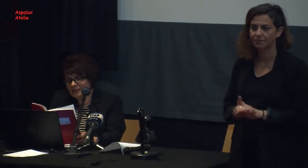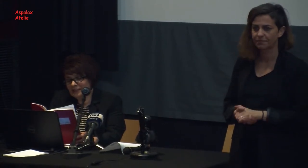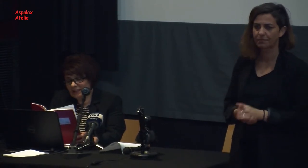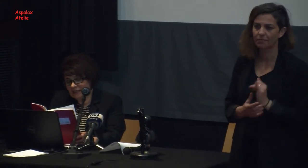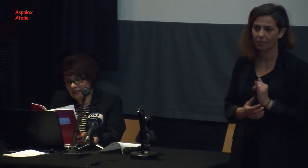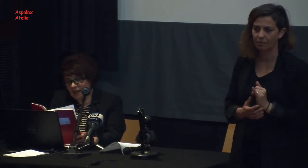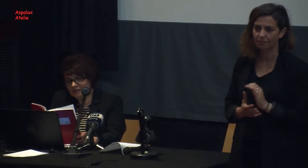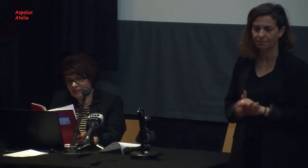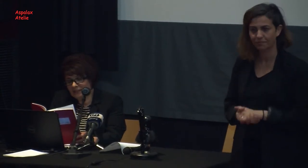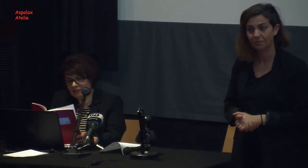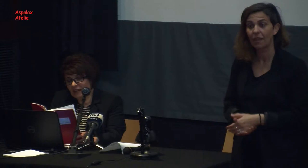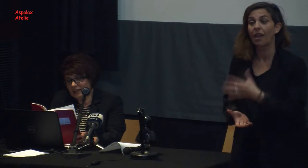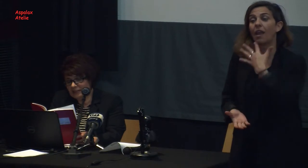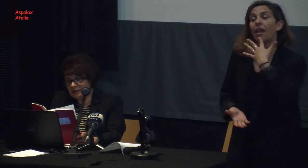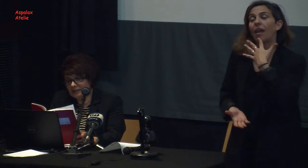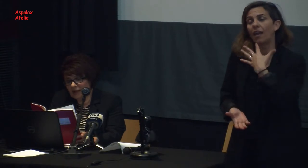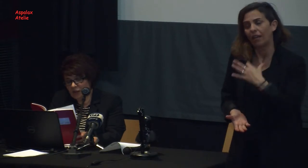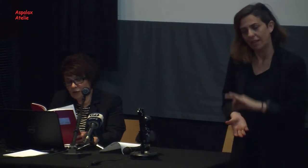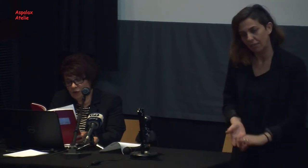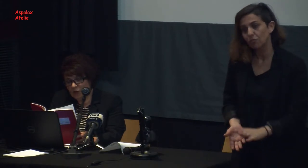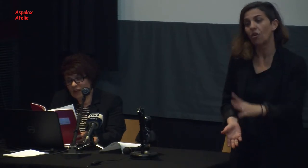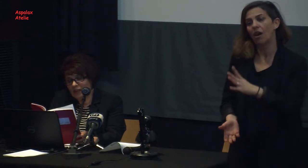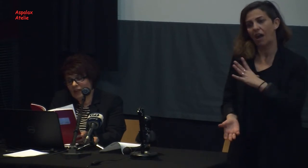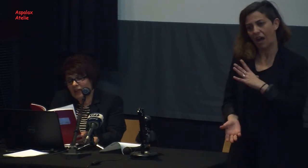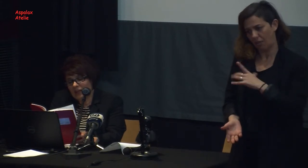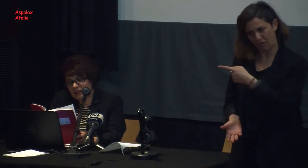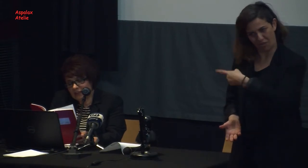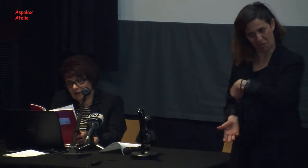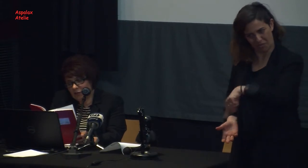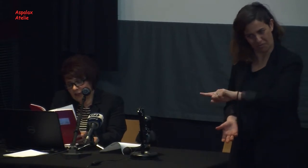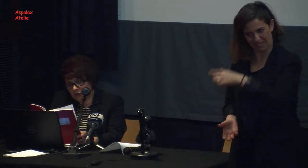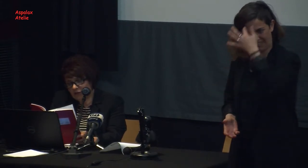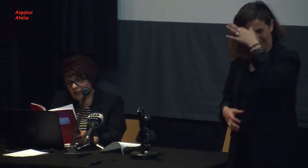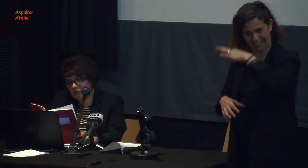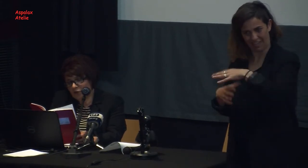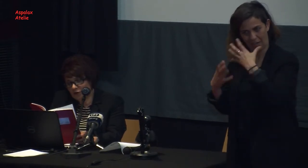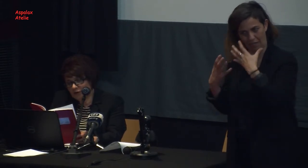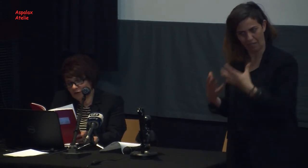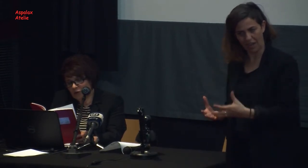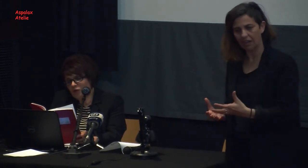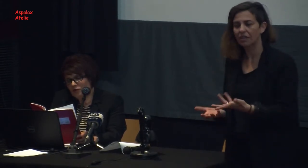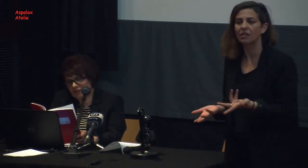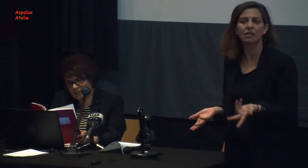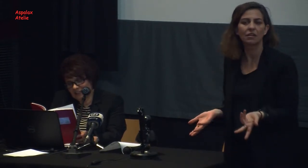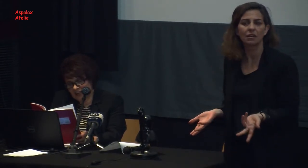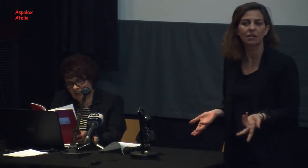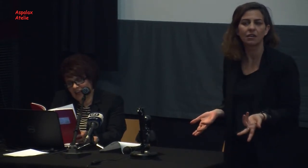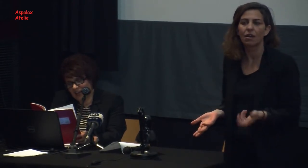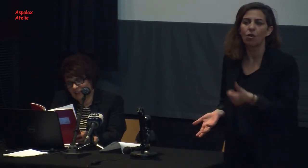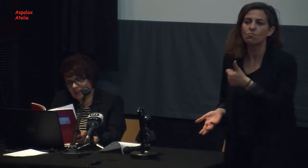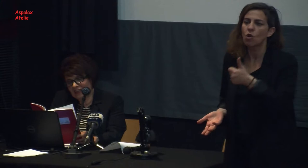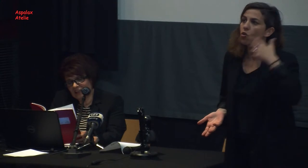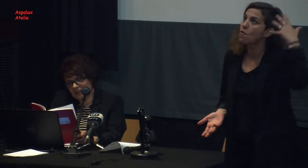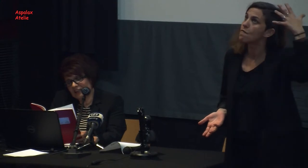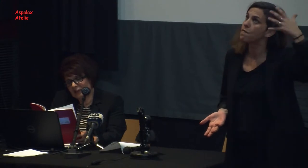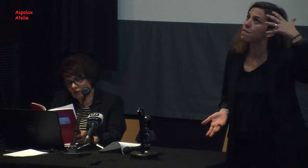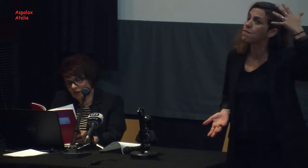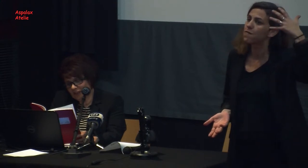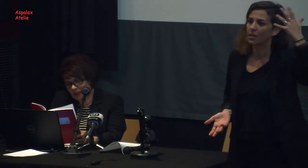Γι' αυτό αναζητεί αυτή την ευχαρίστηση αλλού, εκεί που λειτουργεί μόνο φαντασιακά